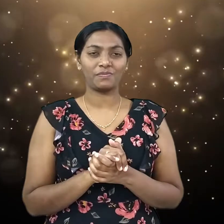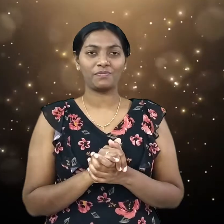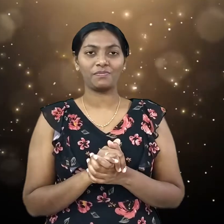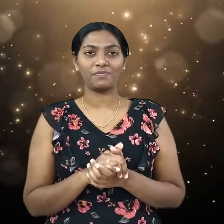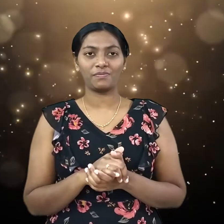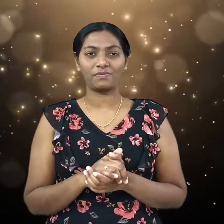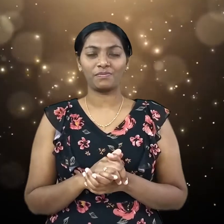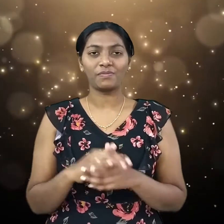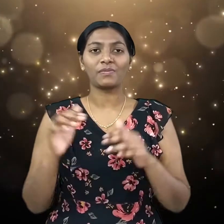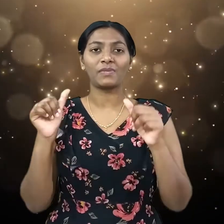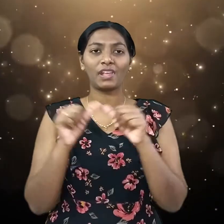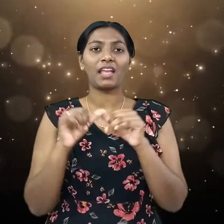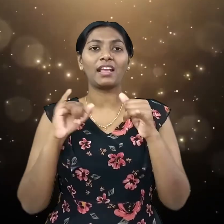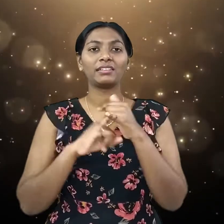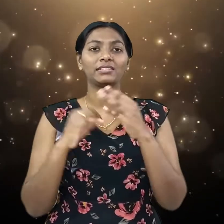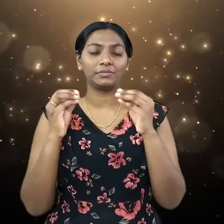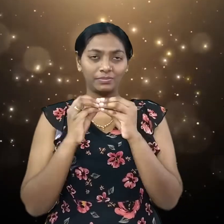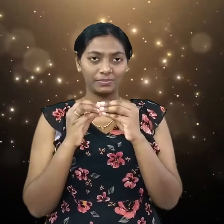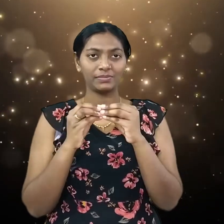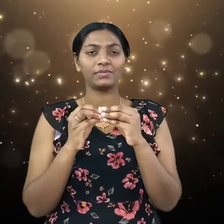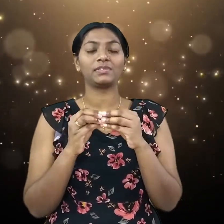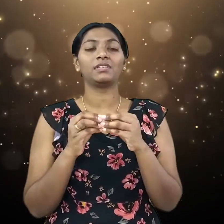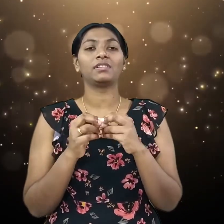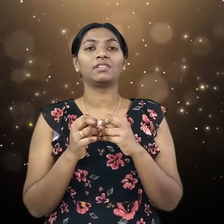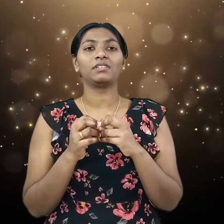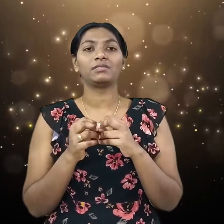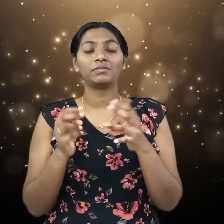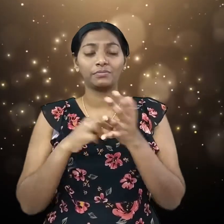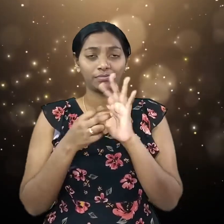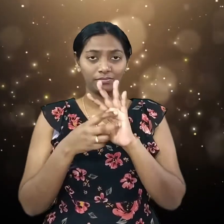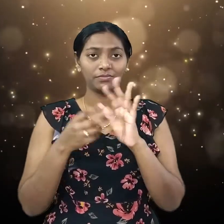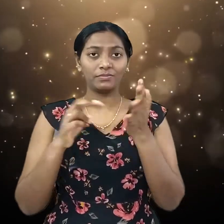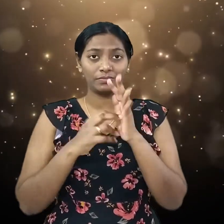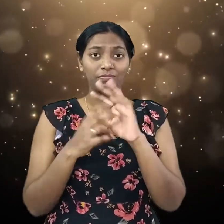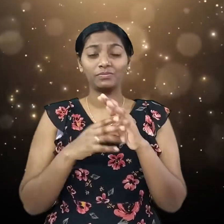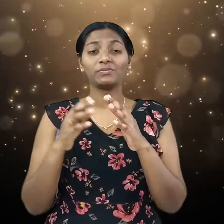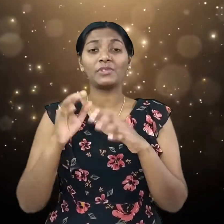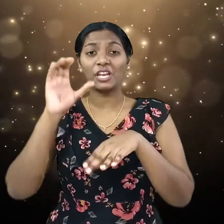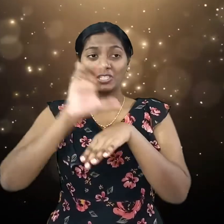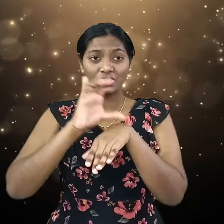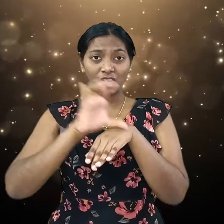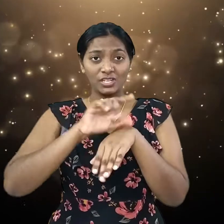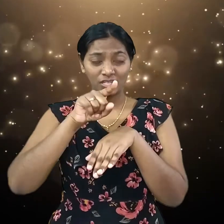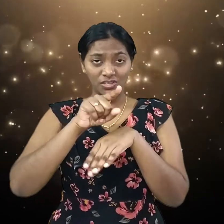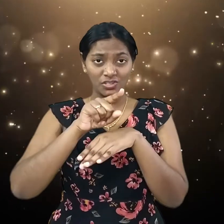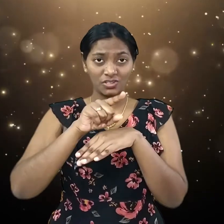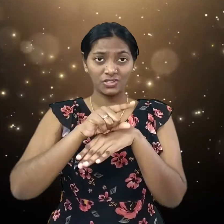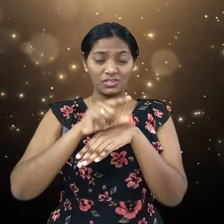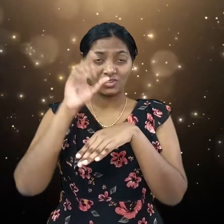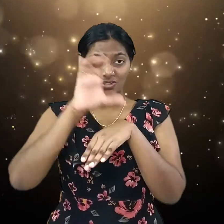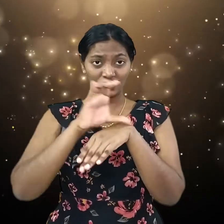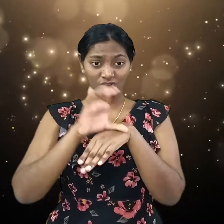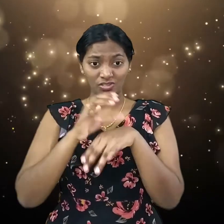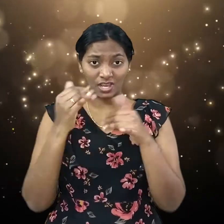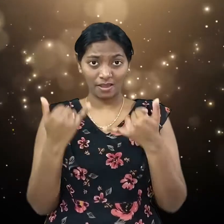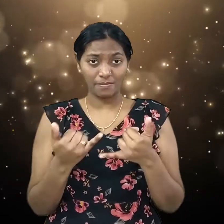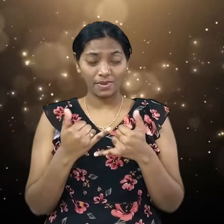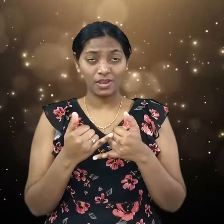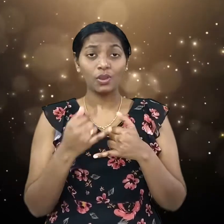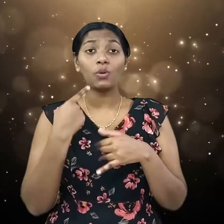ओके। सो आई लाइक टू सी आईएसवी एज वेल, ताकि अब कलीसिया के द्वारा, बोली कलीसिया के द्वारा,